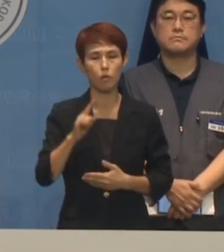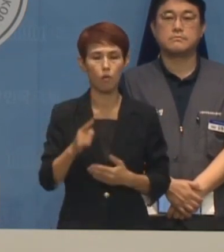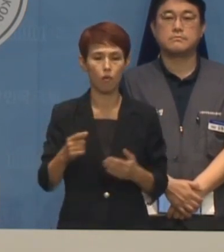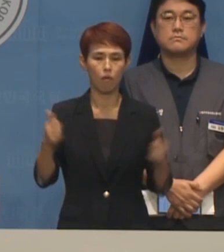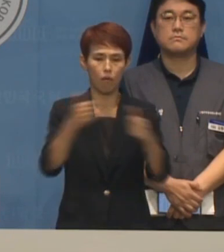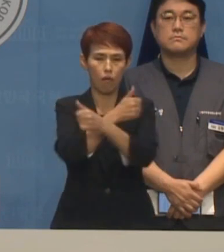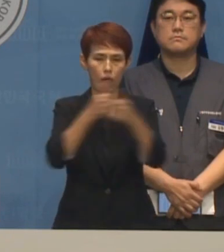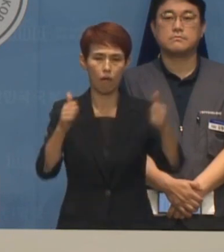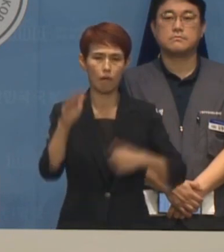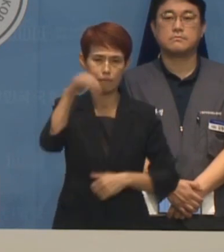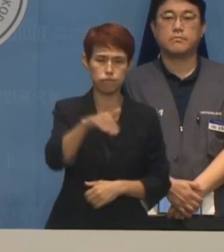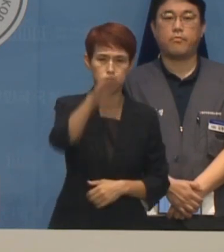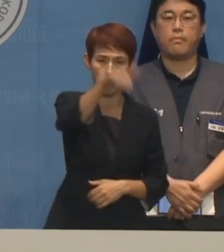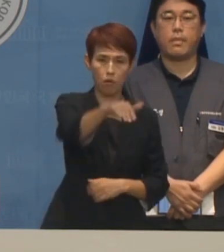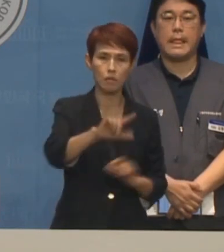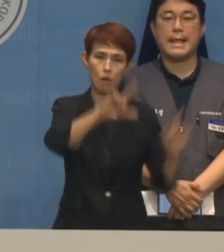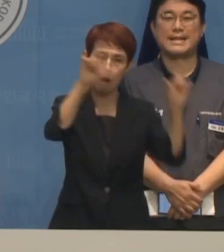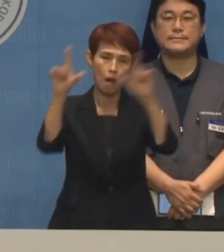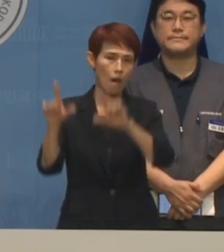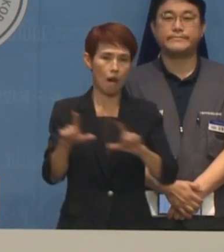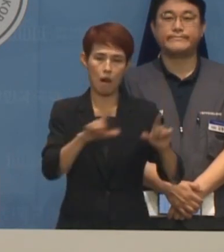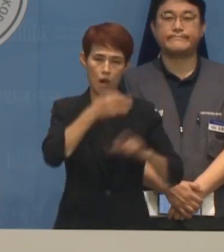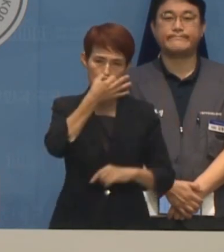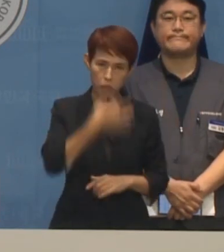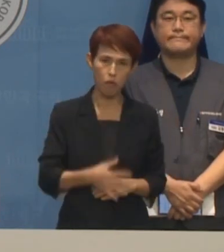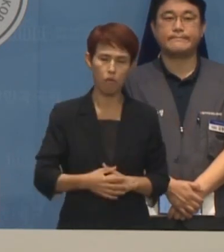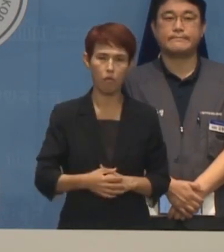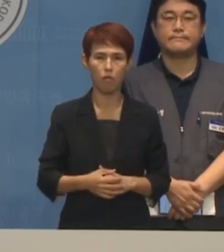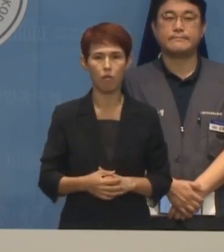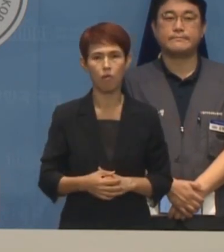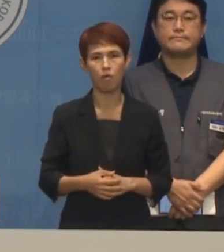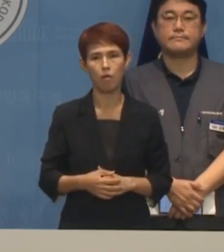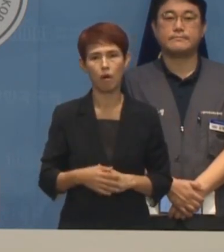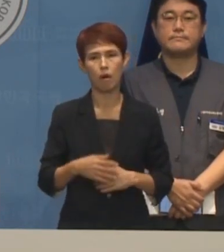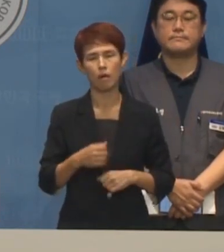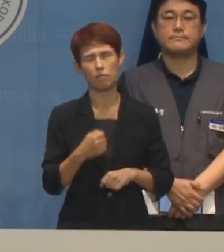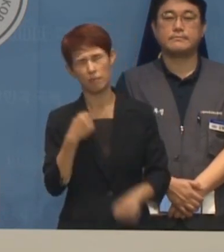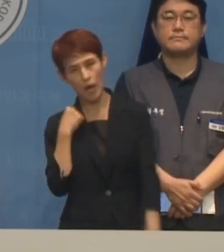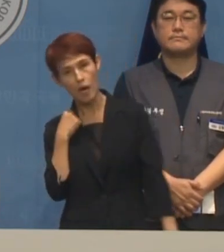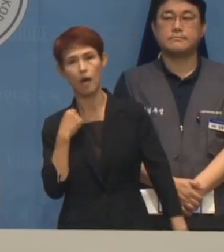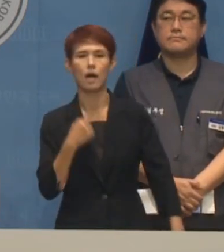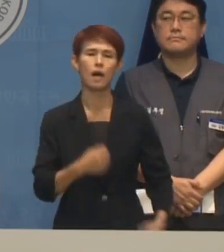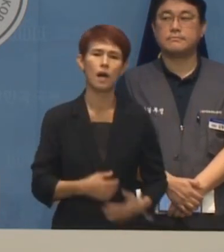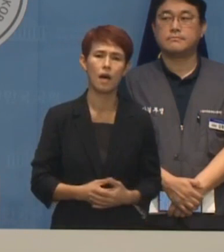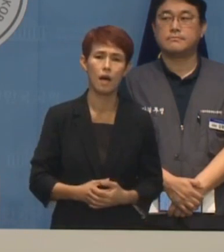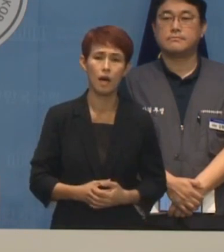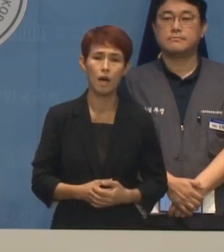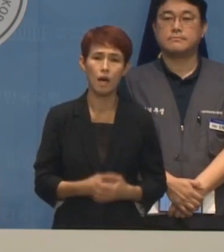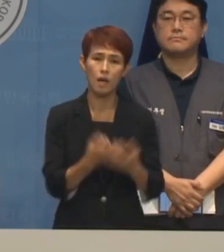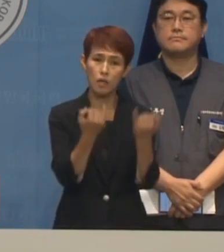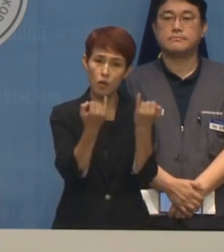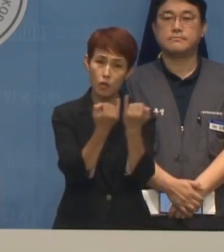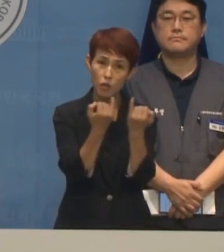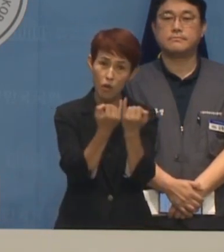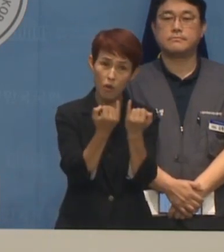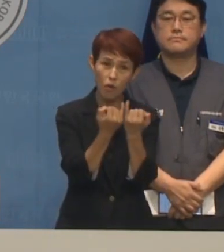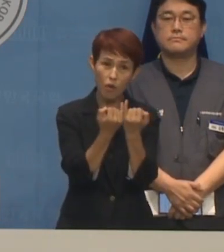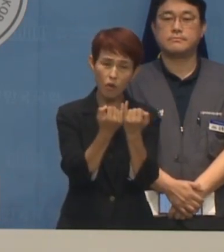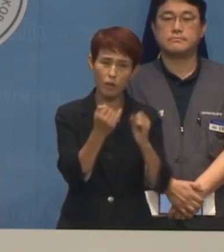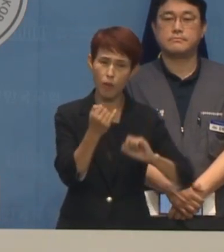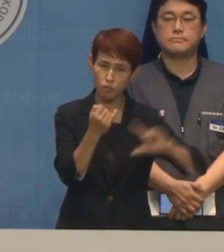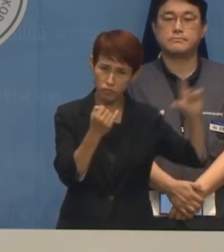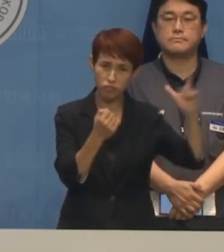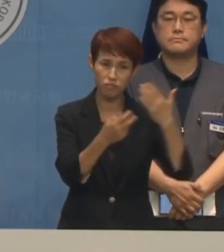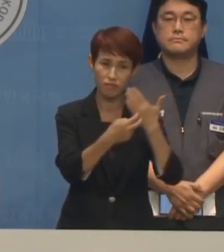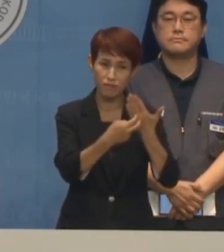생활 불균형, 노동 집약적 업무 등으로 소진, 번아웃이 되고 있습니다. 여성 노동자가 다수인 보건의료